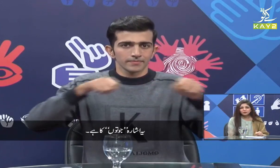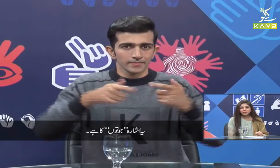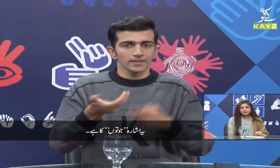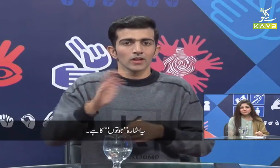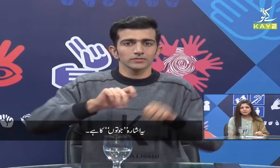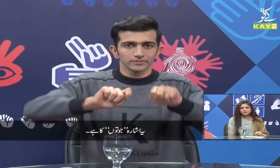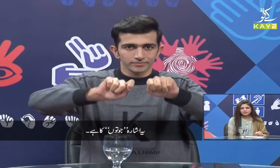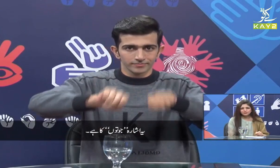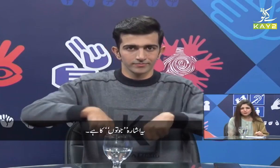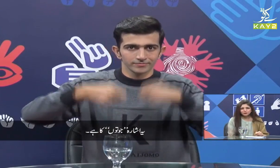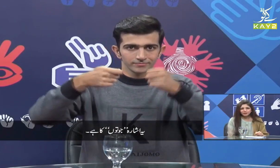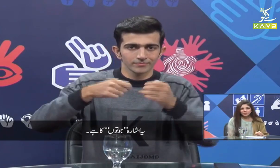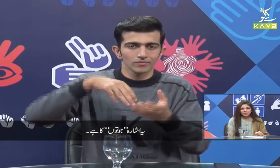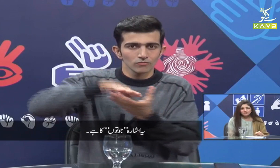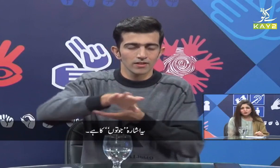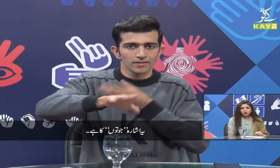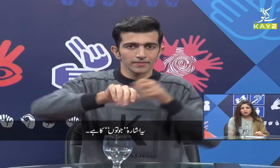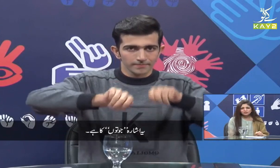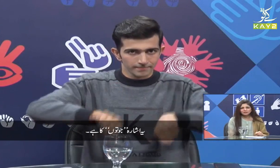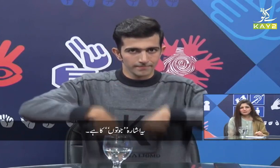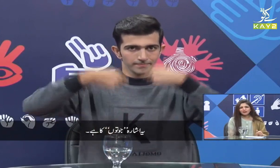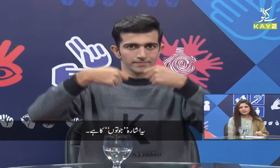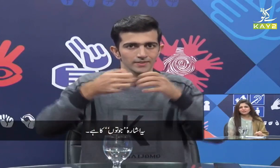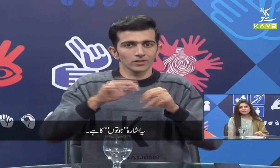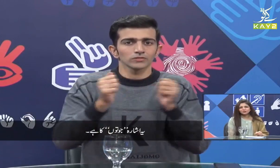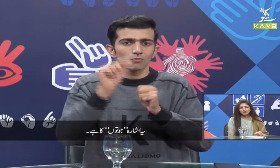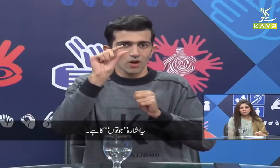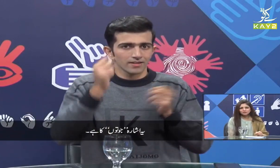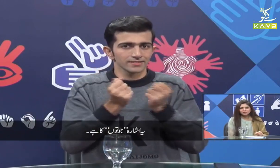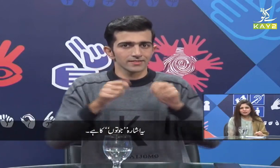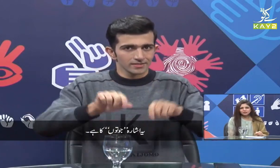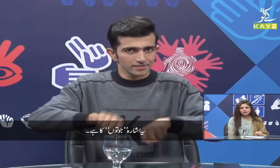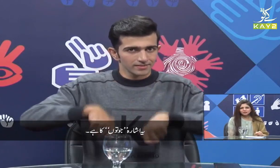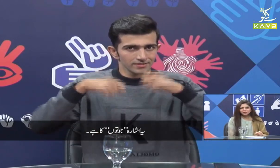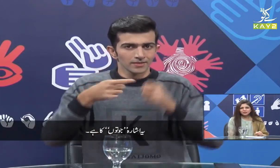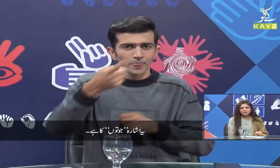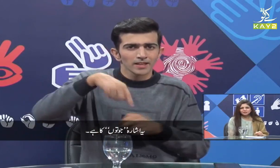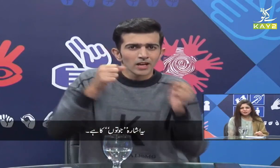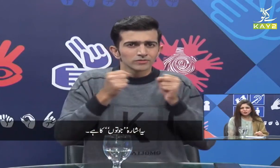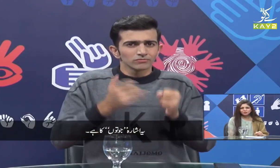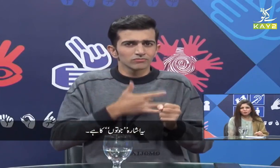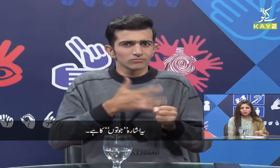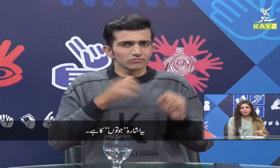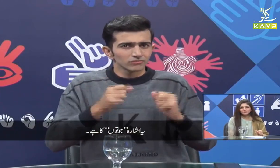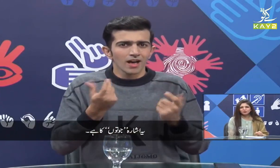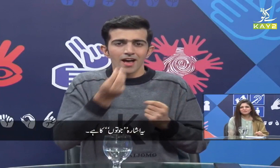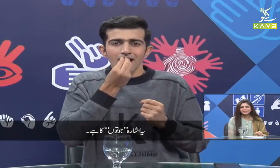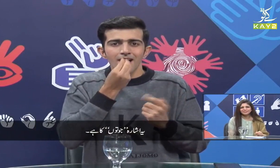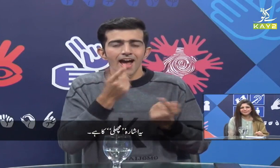गए। ठीक हो गया? सॉक्स के साइन, सॉक्स क्योंकि सर्दियों में मोटी सॉक्स पहनी जाती